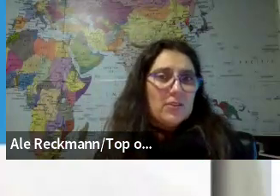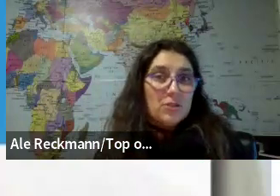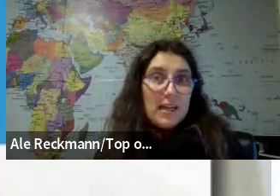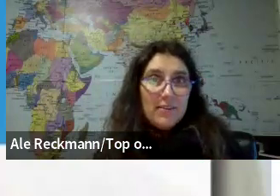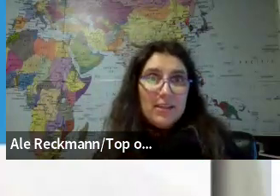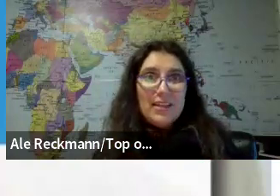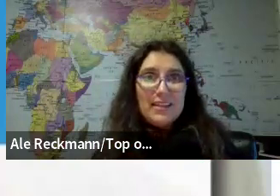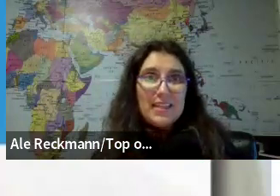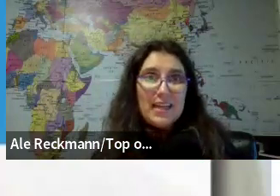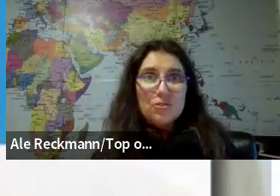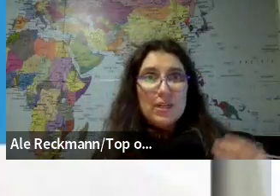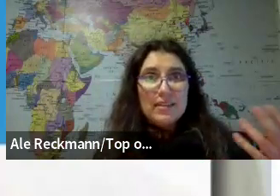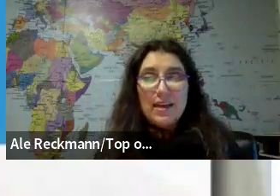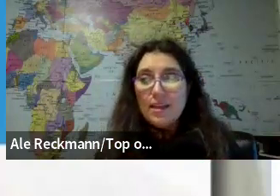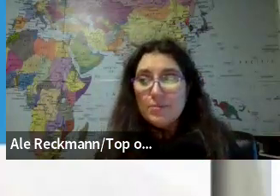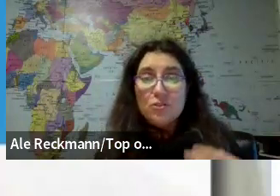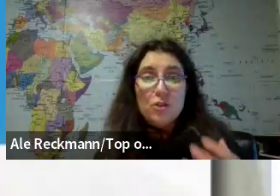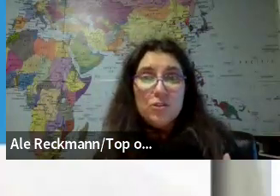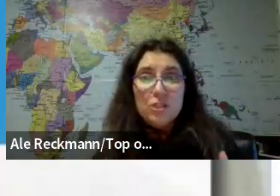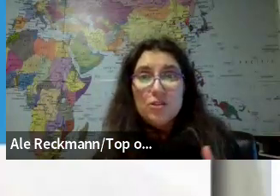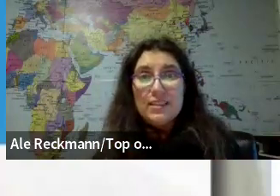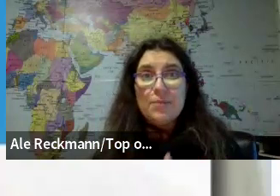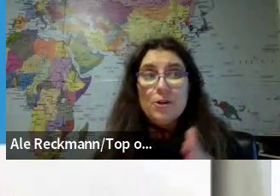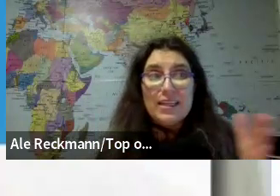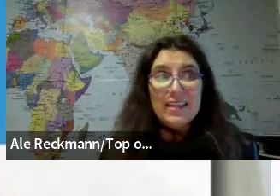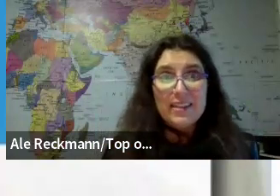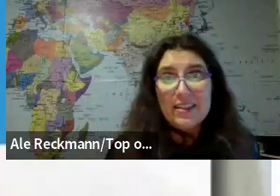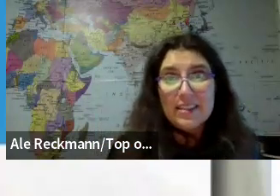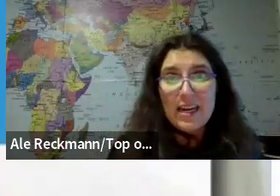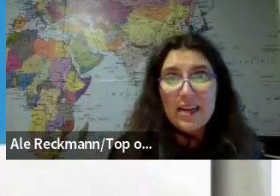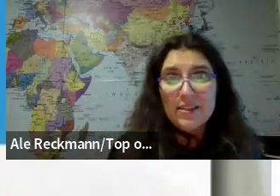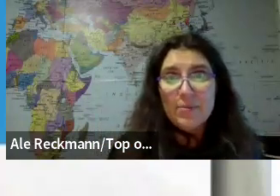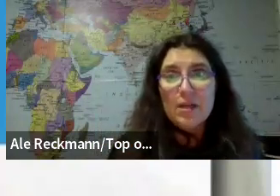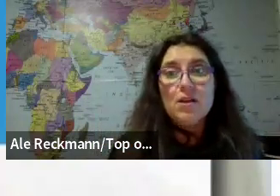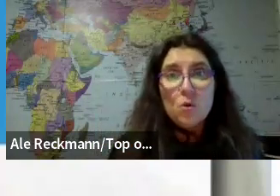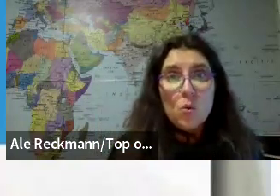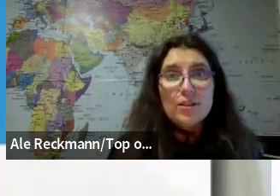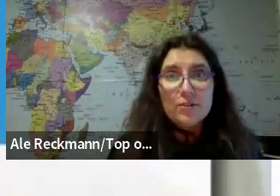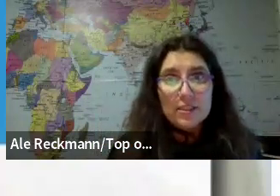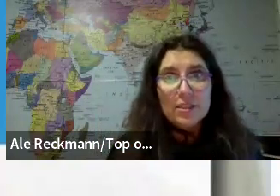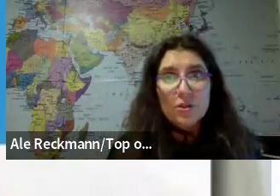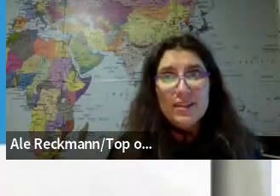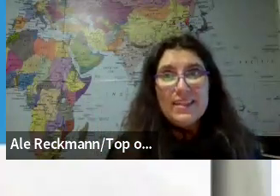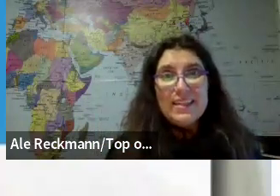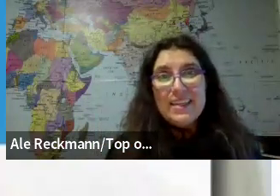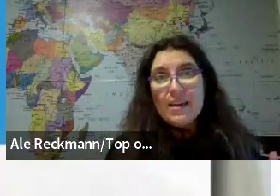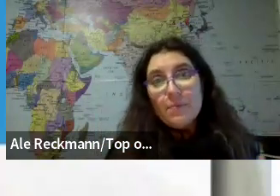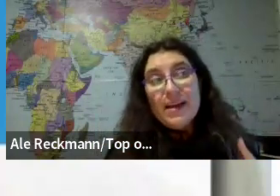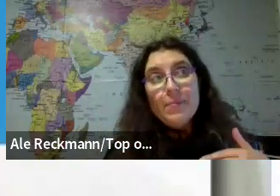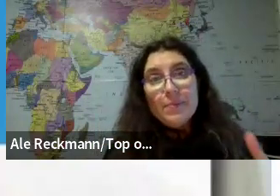ajustes razonables, yo les decía que son estas adaptaciones, ¿no es cierto?, que tenemos y que están establecidas en la ley 20.422 y que van